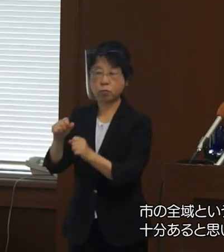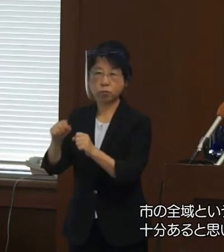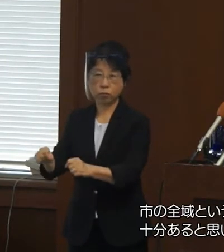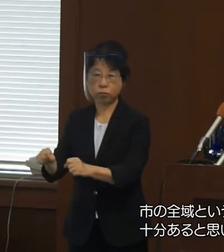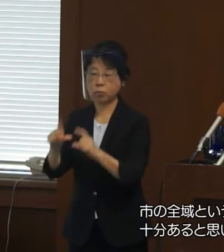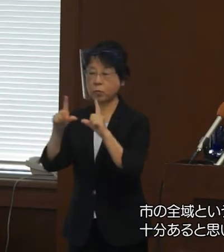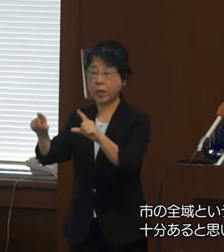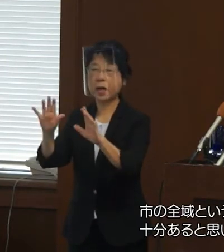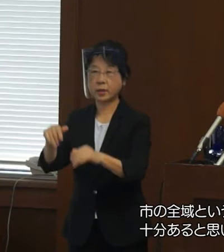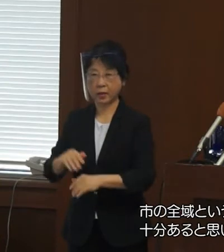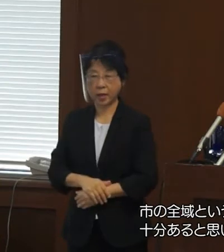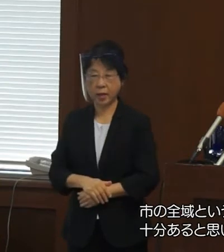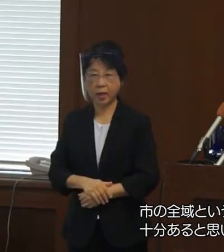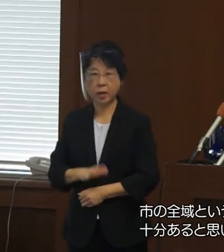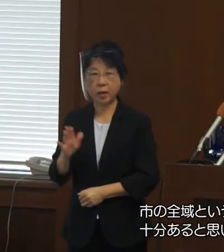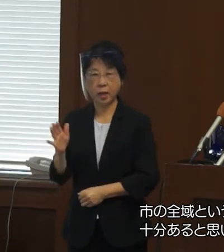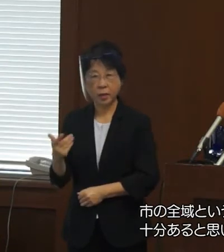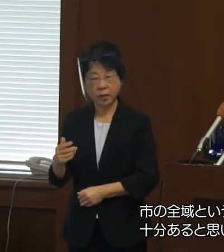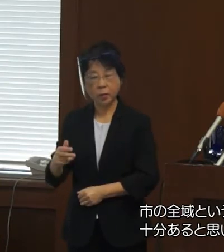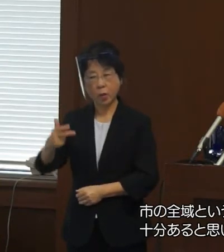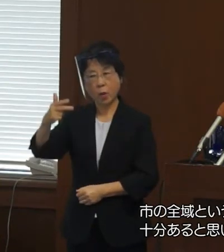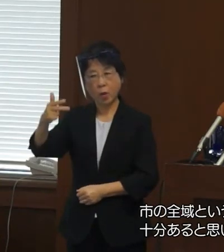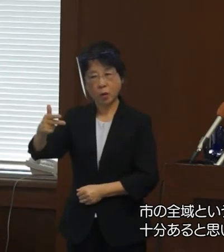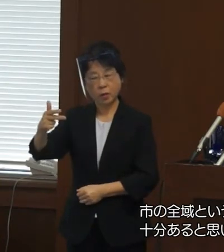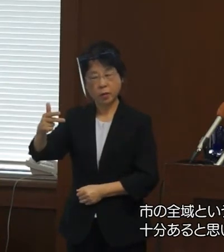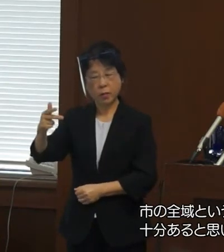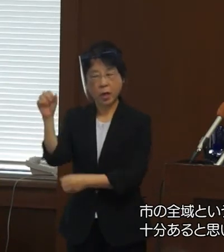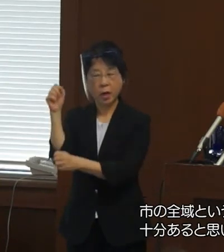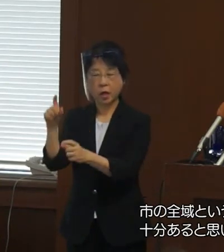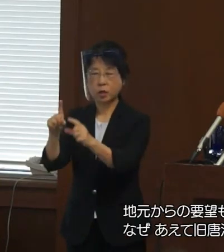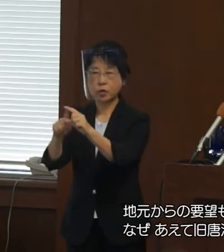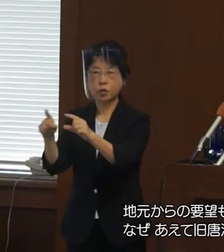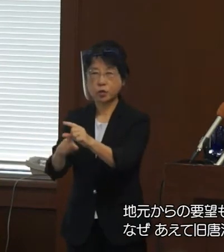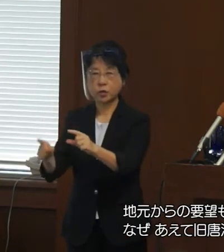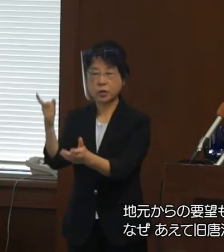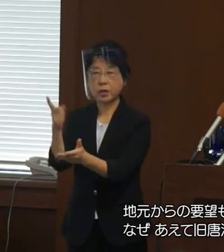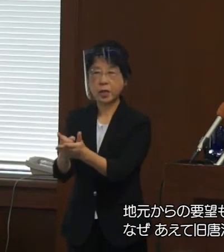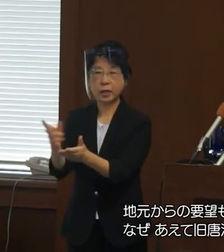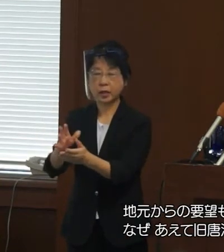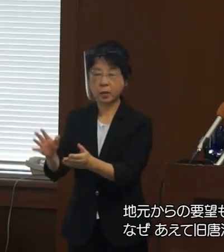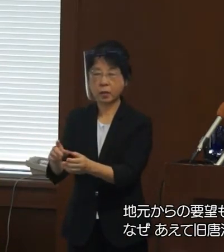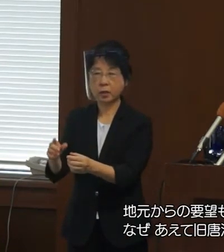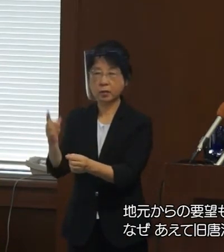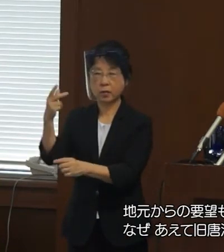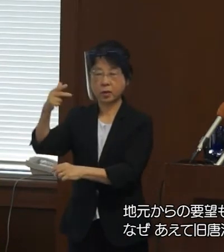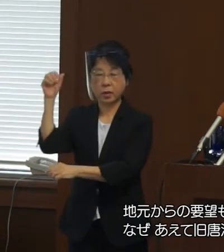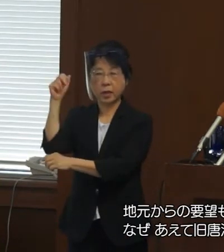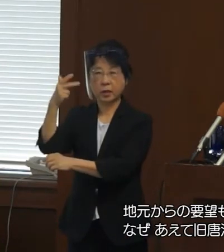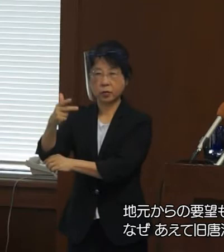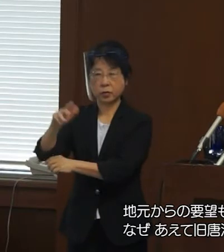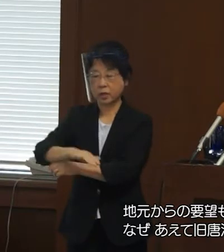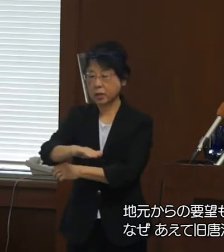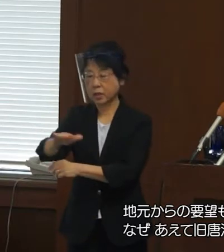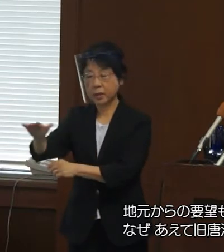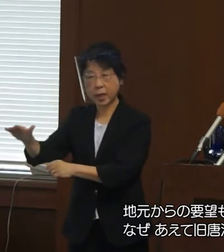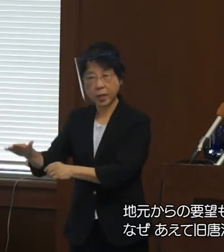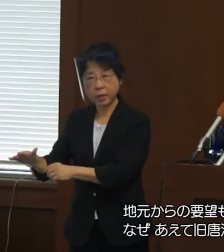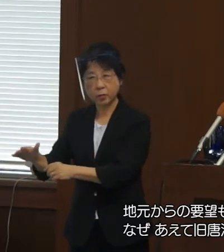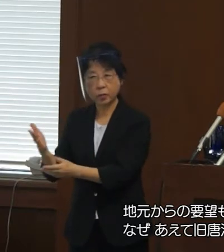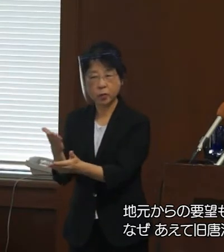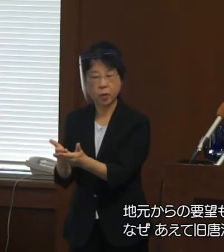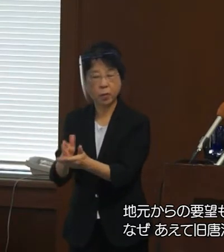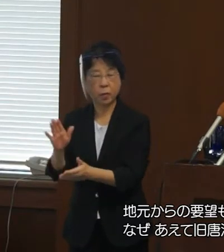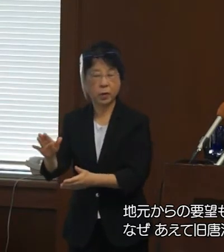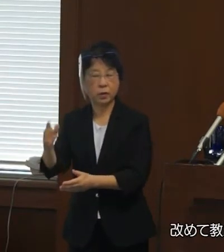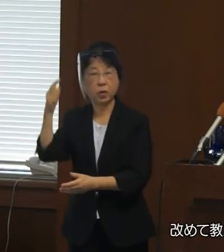であれば市の全域っていうふうにする考えも十分あると思います。その地元からの要望も今回あった中でなぜあえて旧